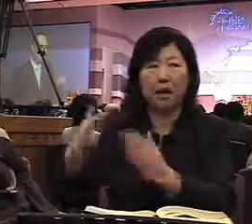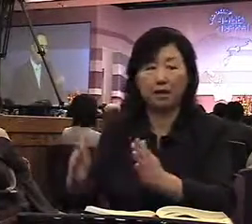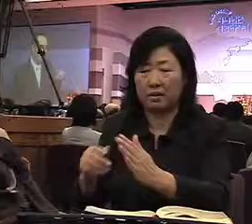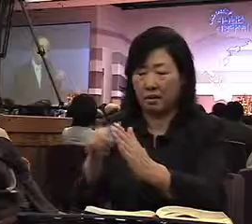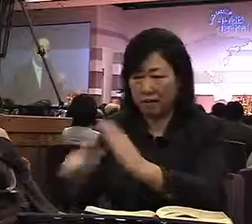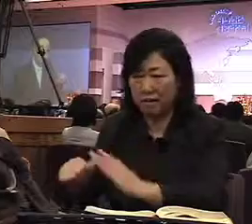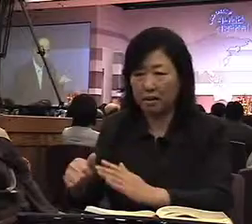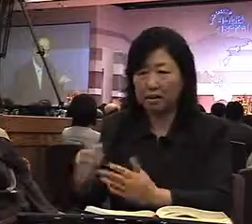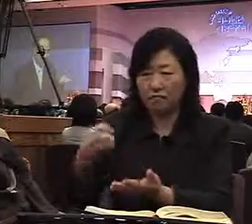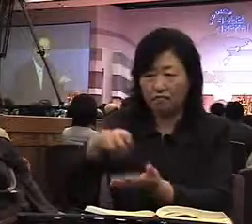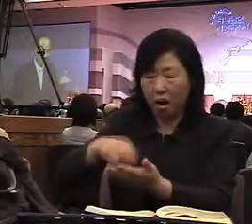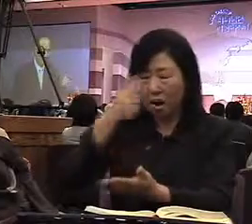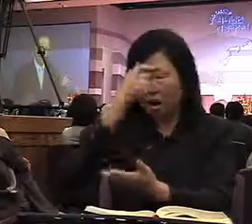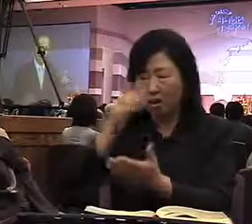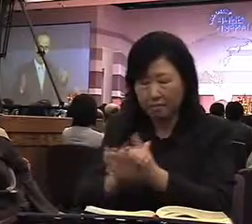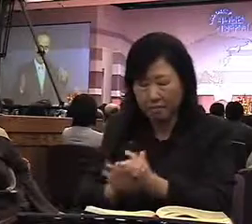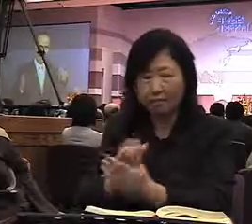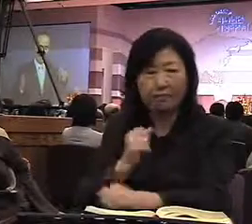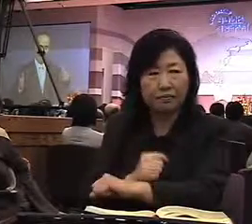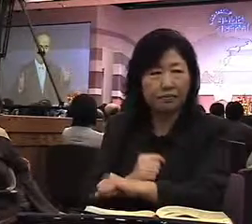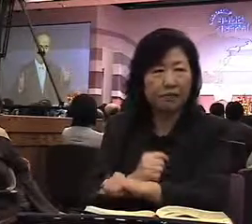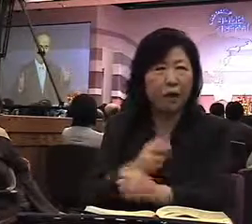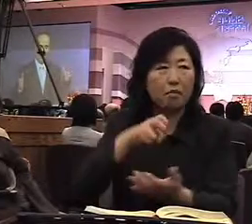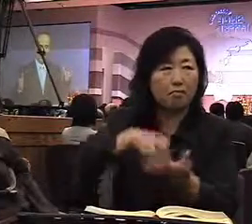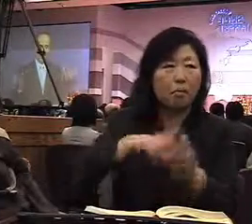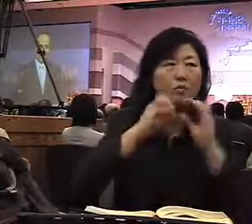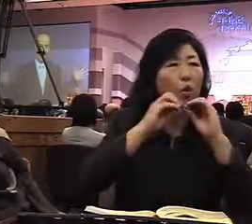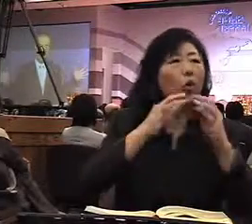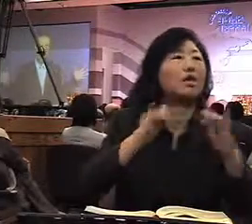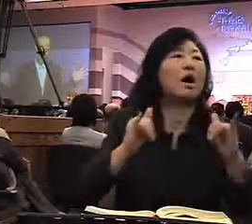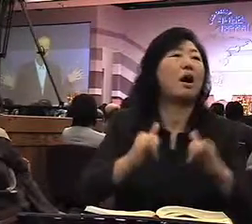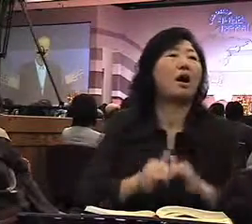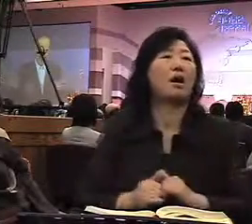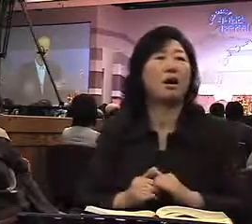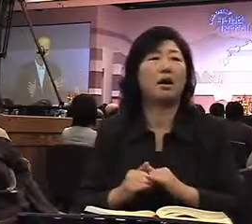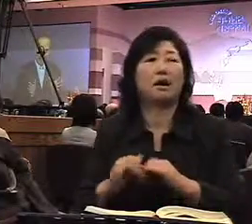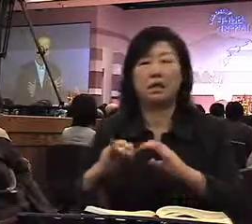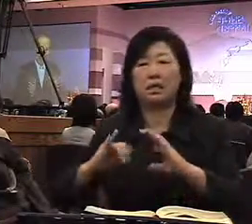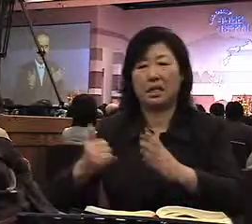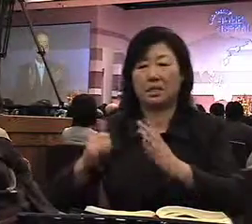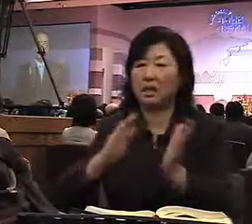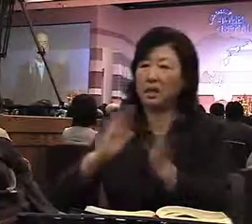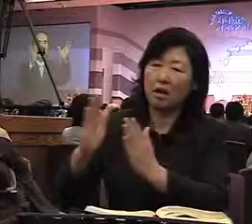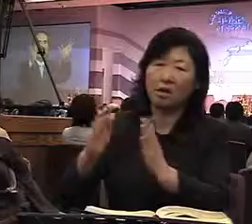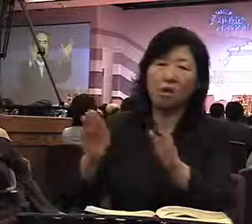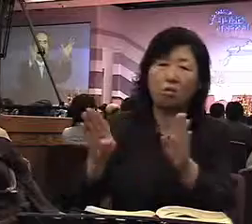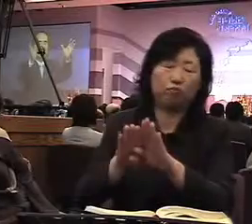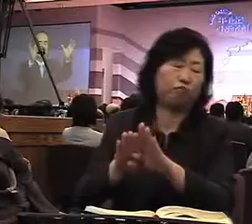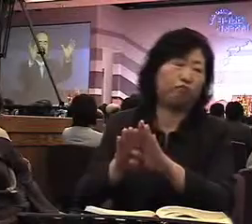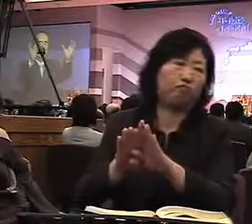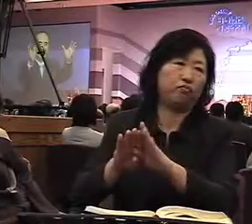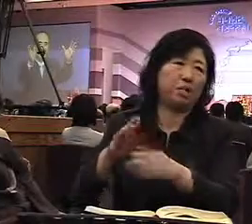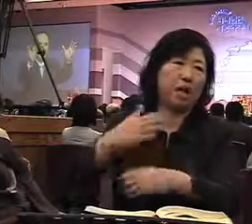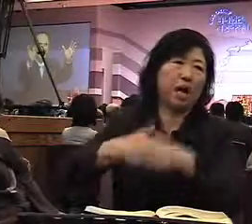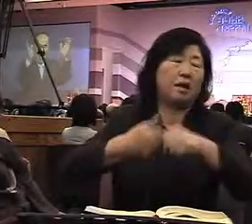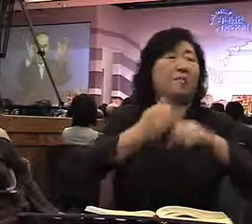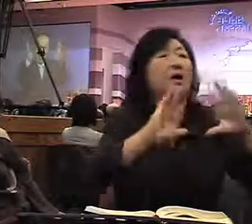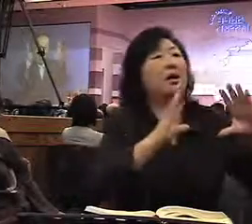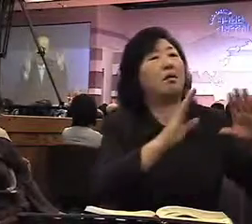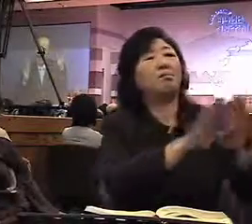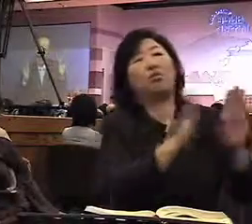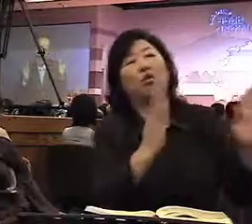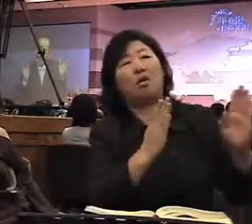골방에서 기도하는 무릎성기사라고 그러거든요. 작은 곳이 아닙니다. 세상을 향하여 문을 닫고 하나님의 나라를 문을 열고 그 안에 들어갈